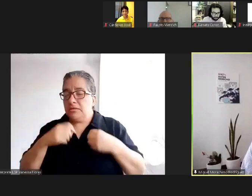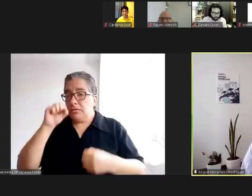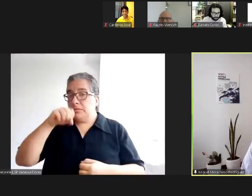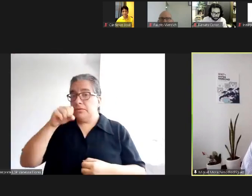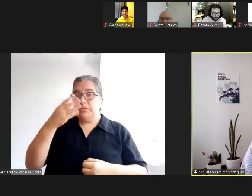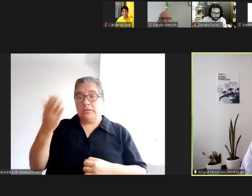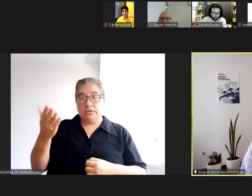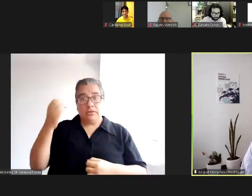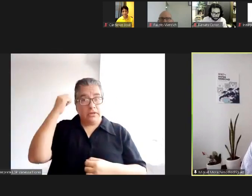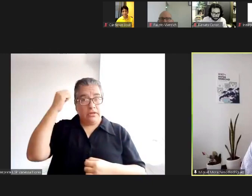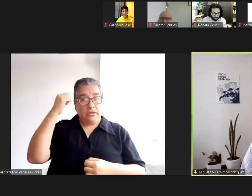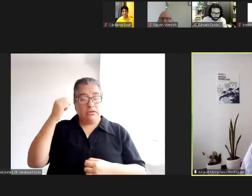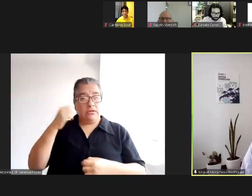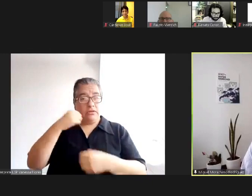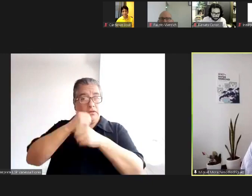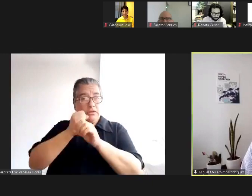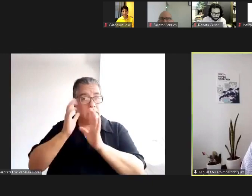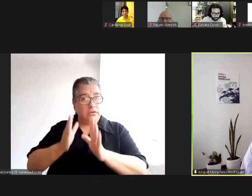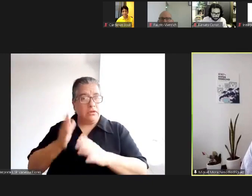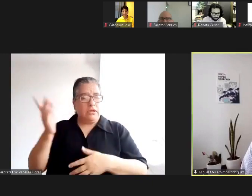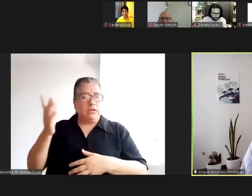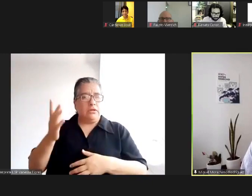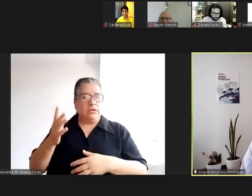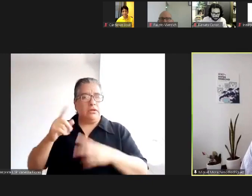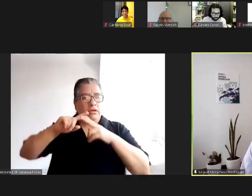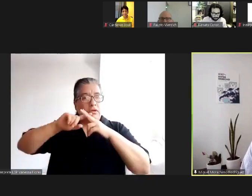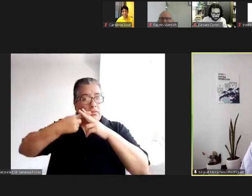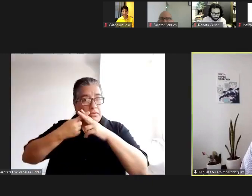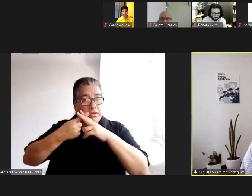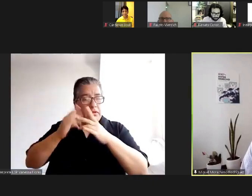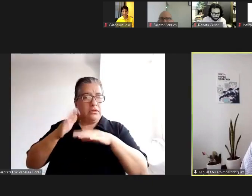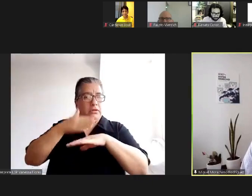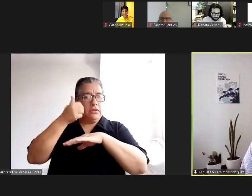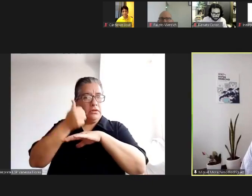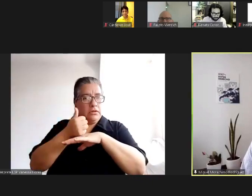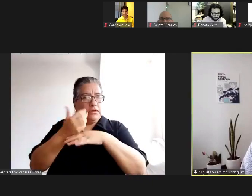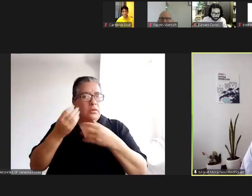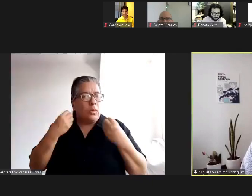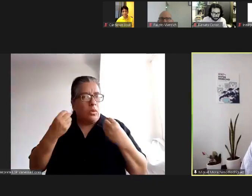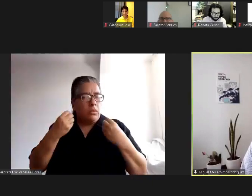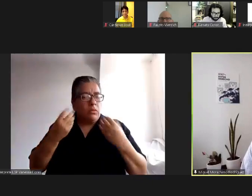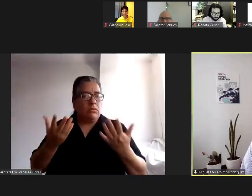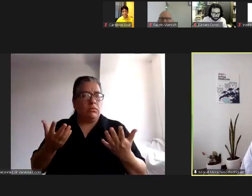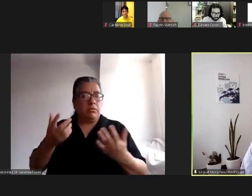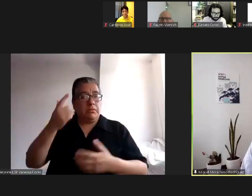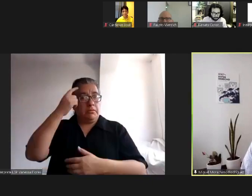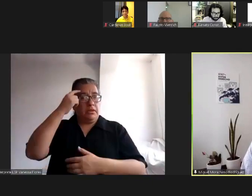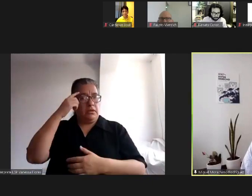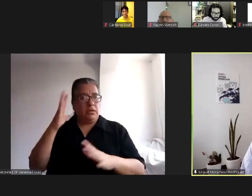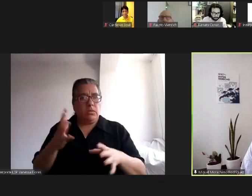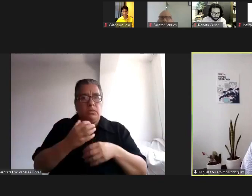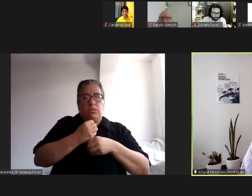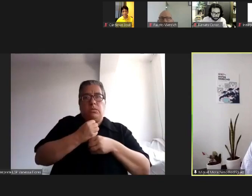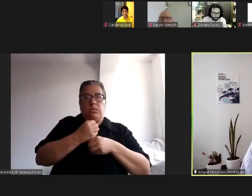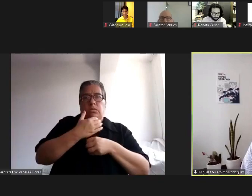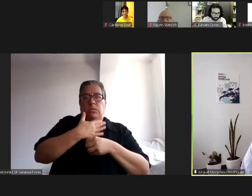derechos de autor existen y se crean no con la intención exclusiva de